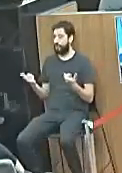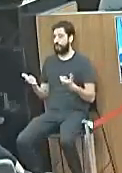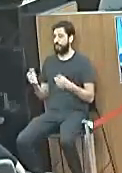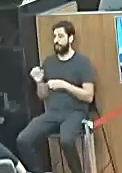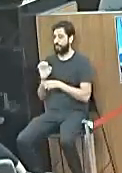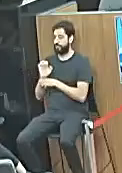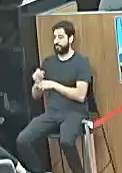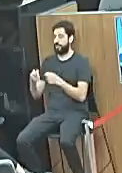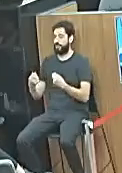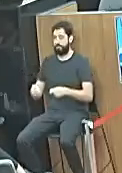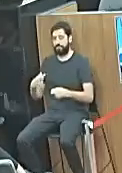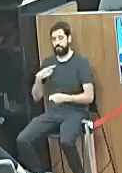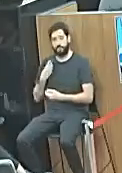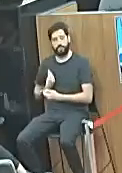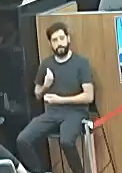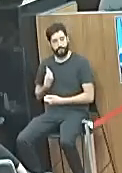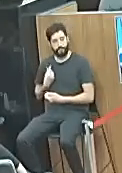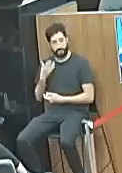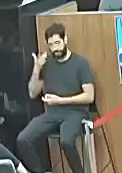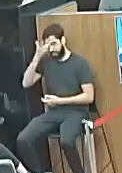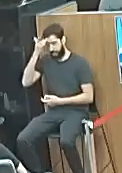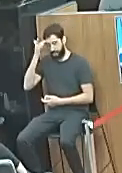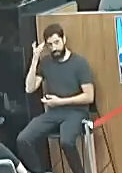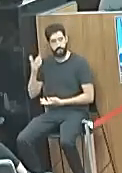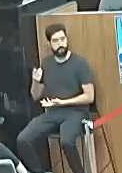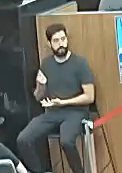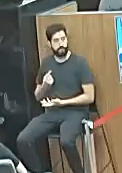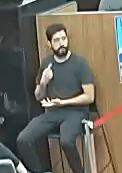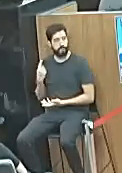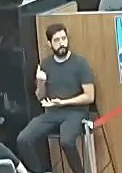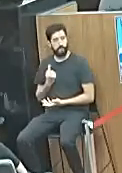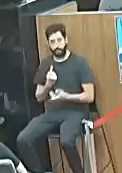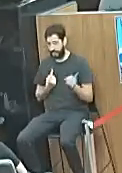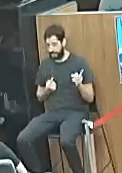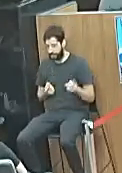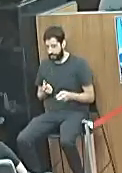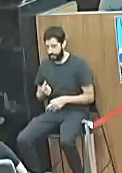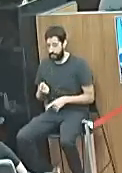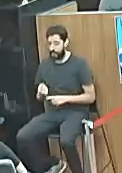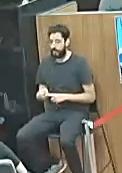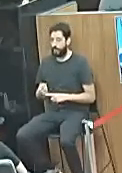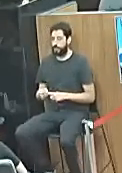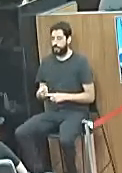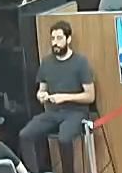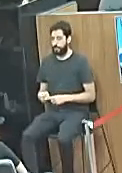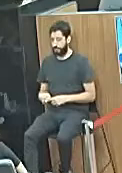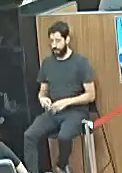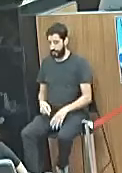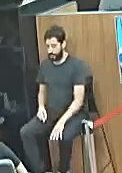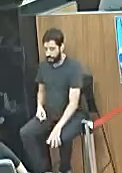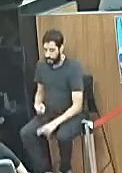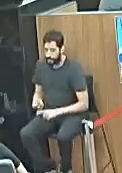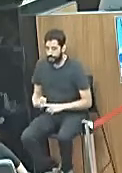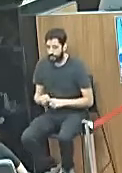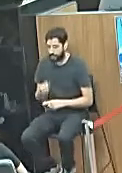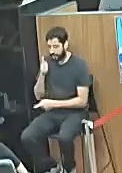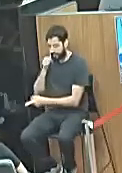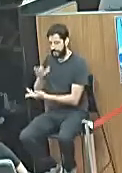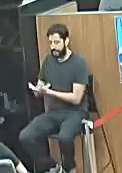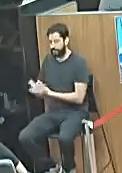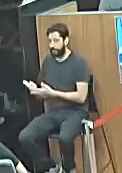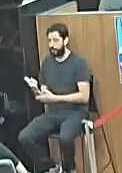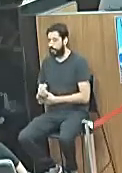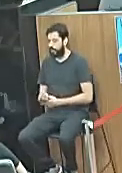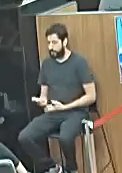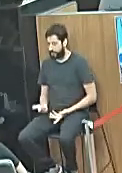precisa estar na vida das pessoas e o que nós vivendo o que nós é essa é a reivindicação das pessoas ea